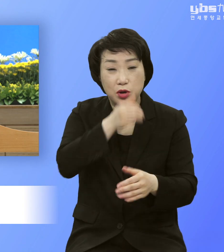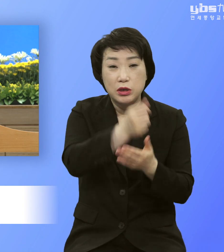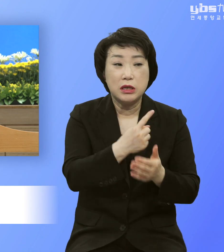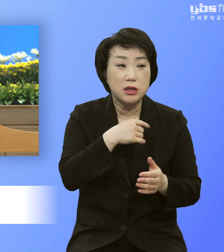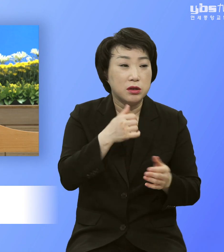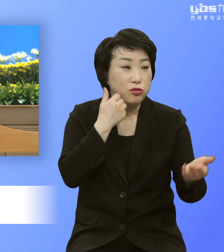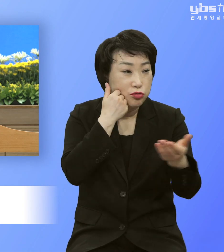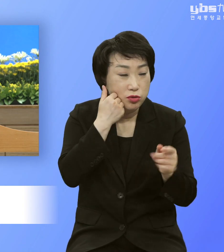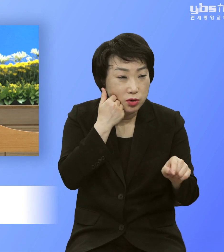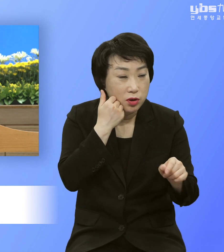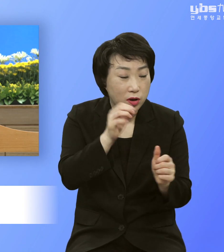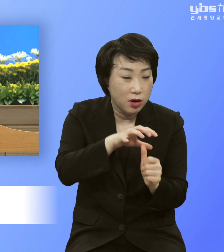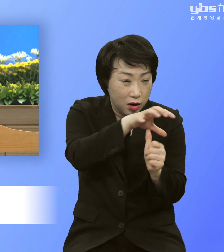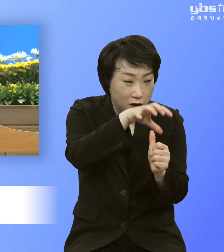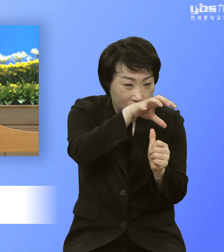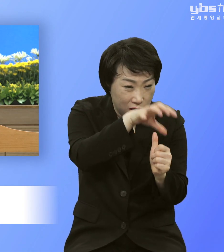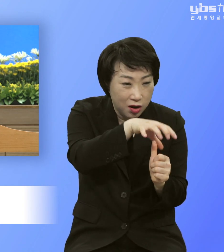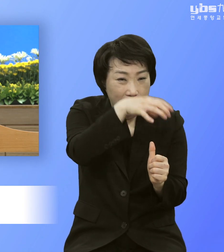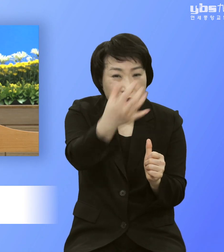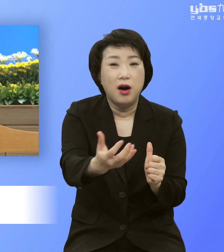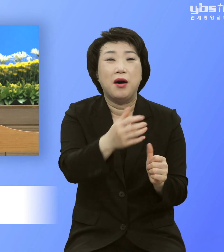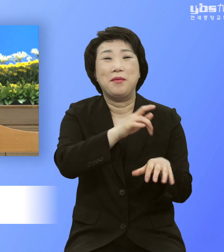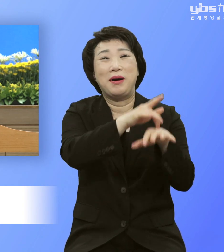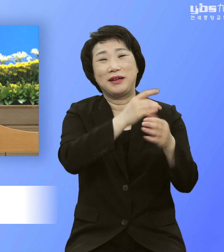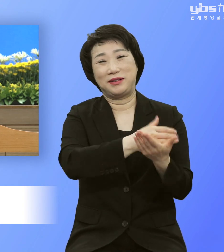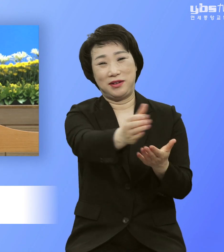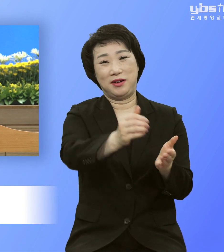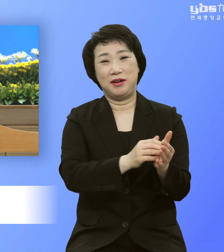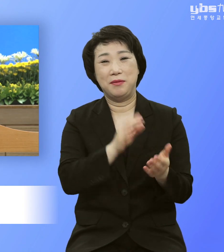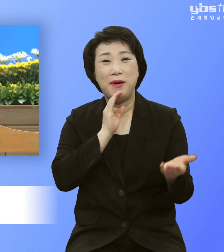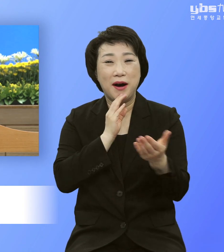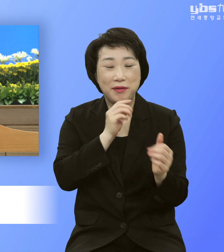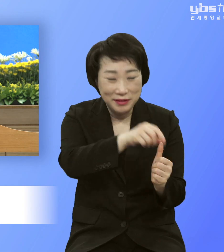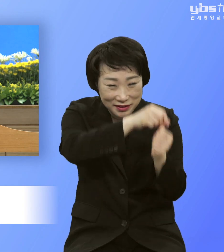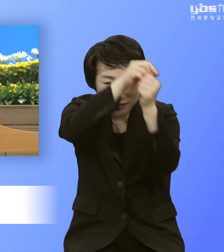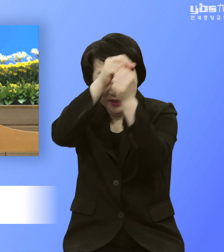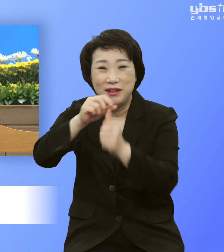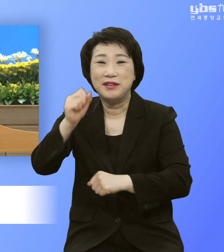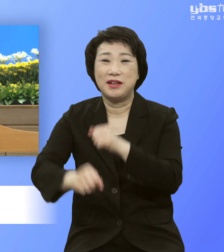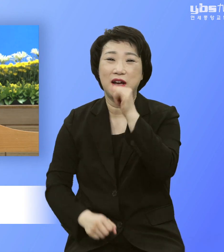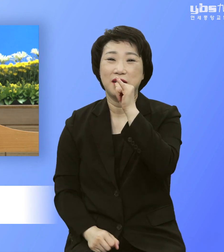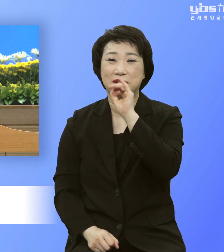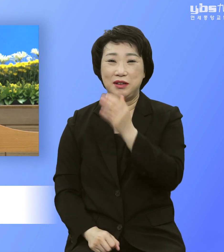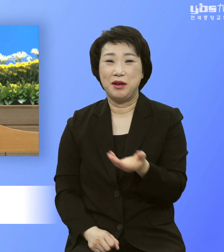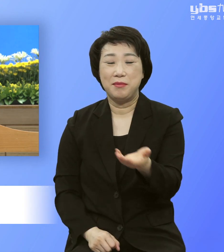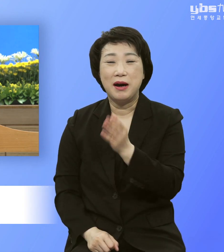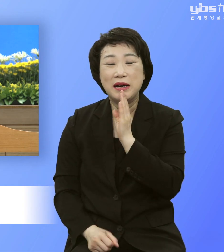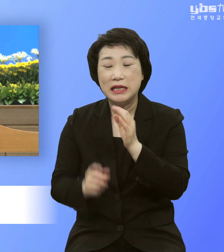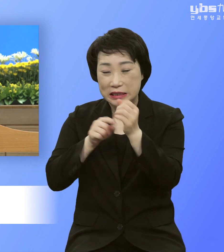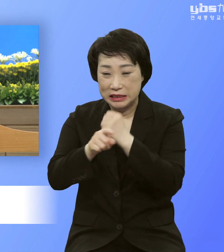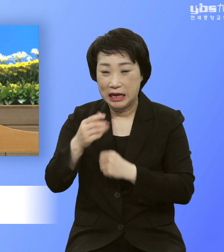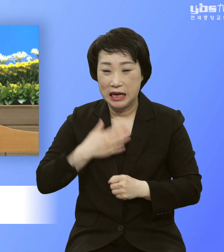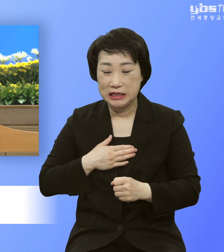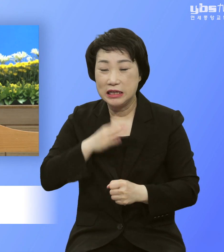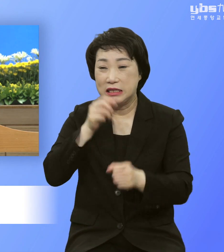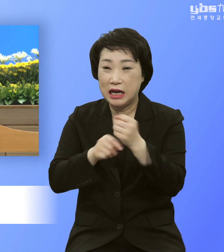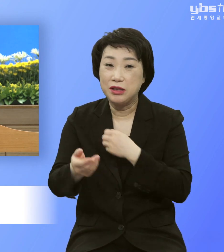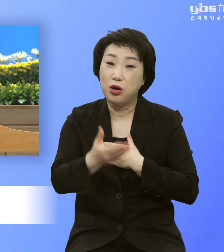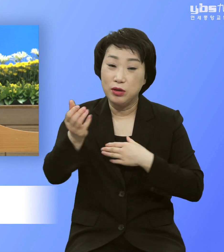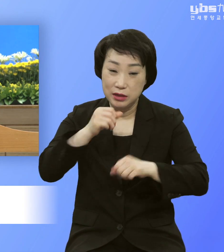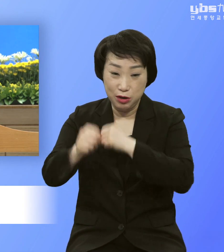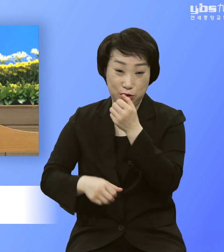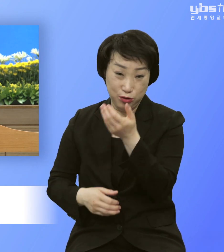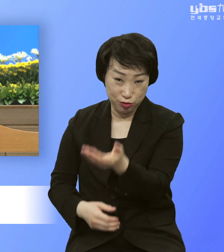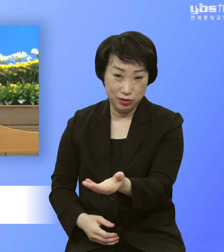짓는 자를 붙잡고 있던 마귀는 손을 놔야 된다. 여기서 자유라 이 말이야. 진리를 할지니 진리가 너를